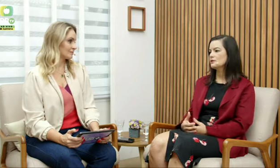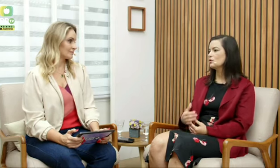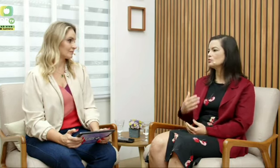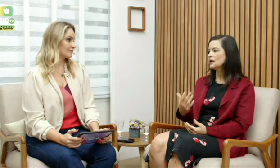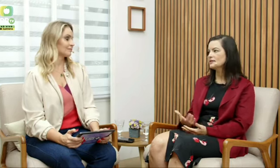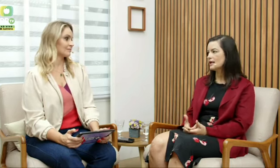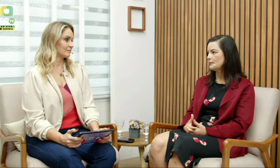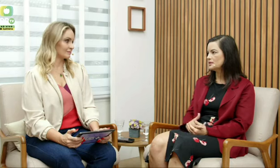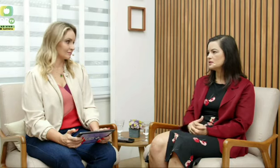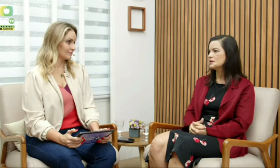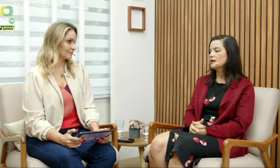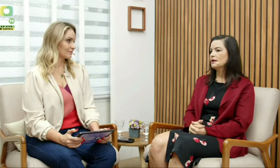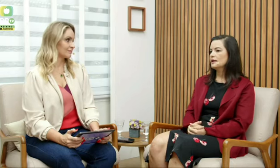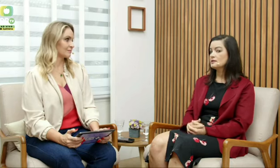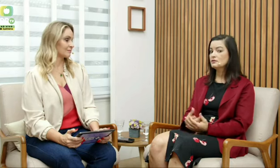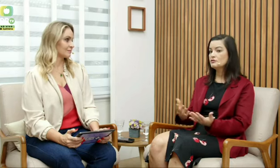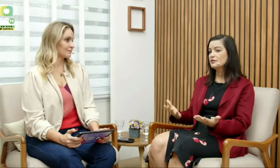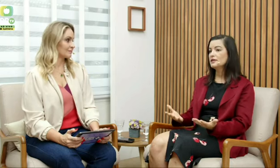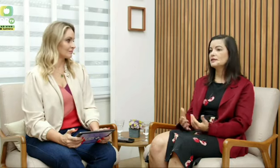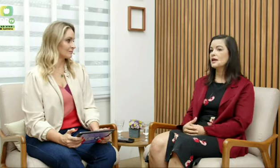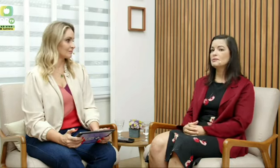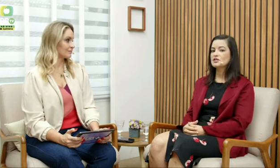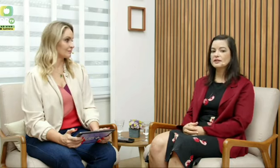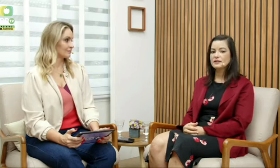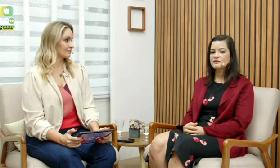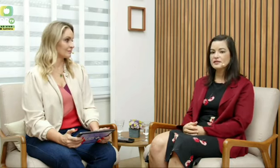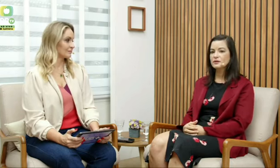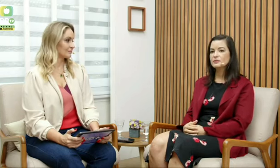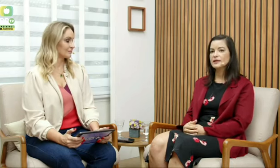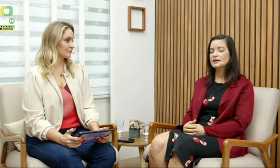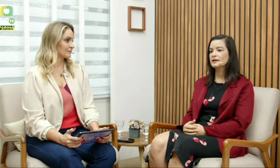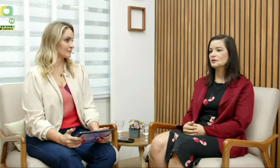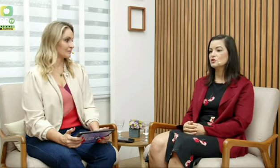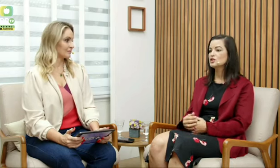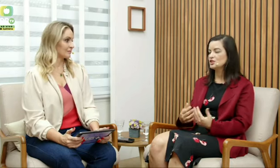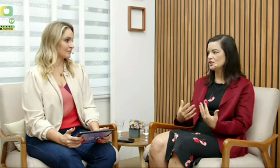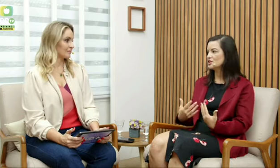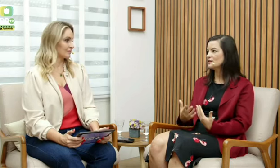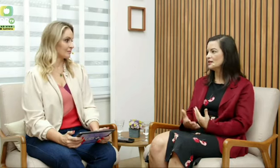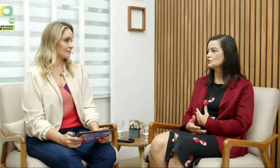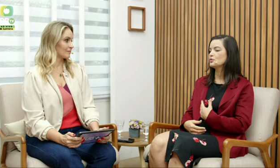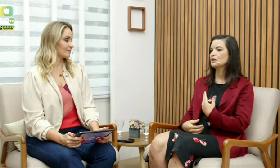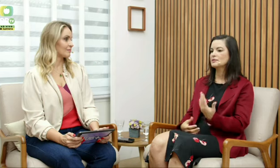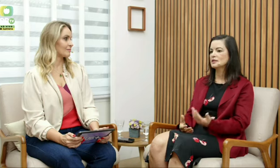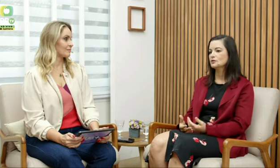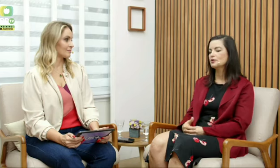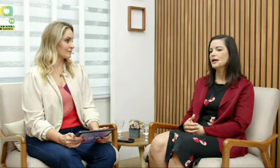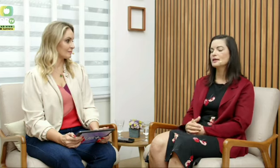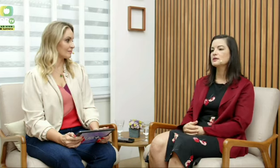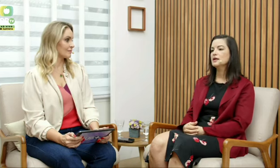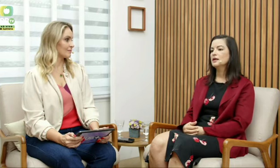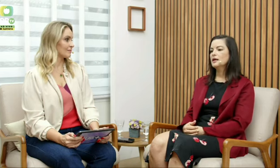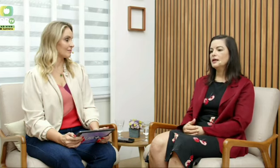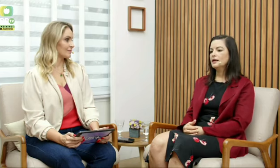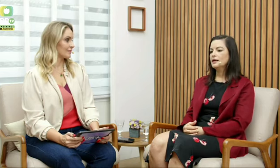você não encontrava intérpretes, você não via intérpretes na televisão, né? Hoje em dia já tem os programas eleitorais